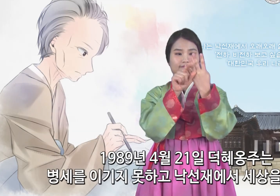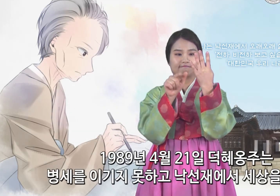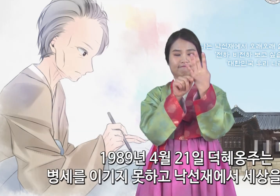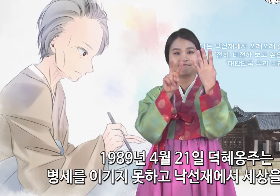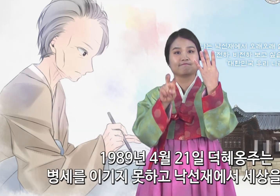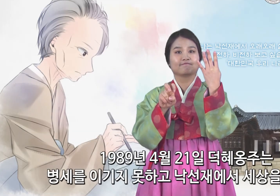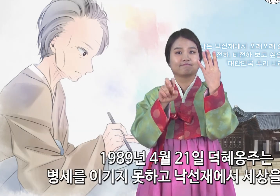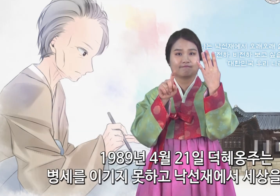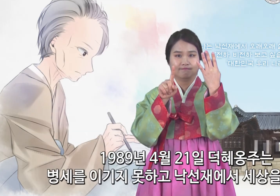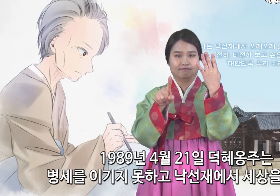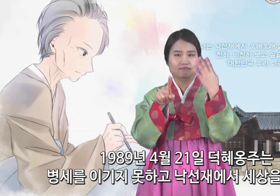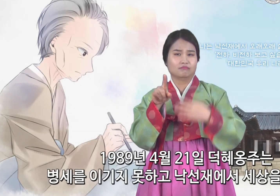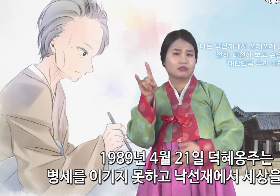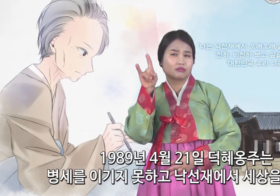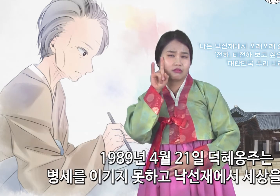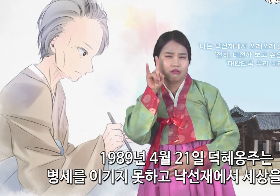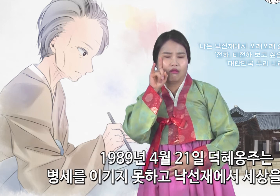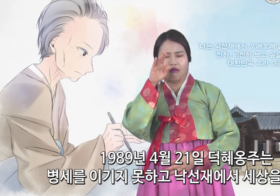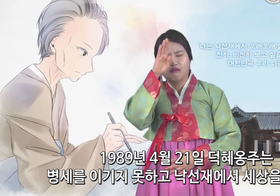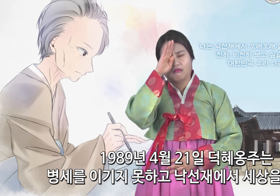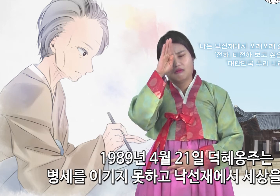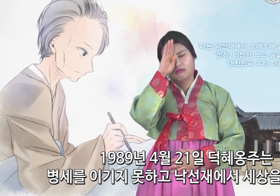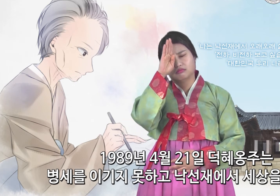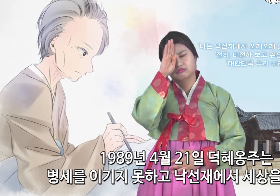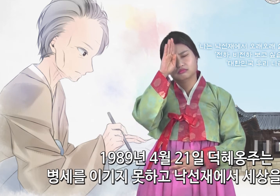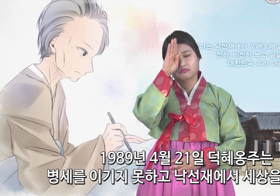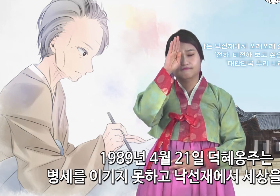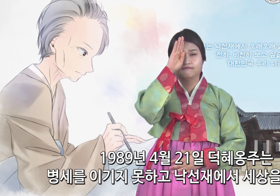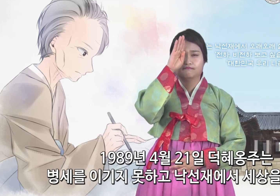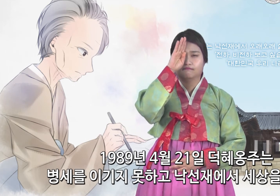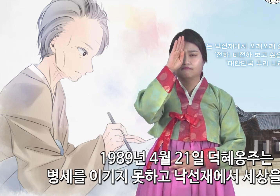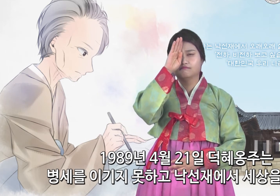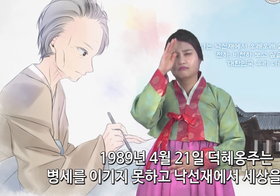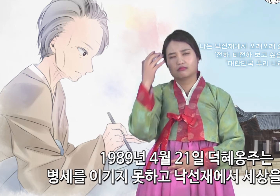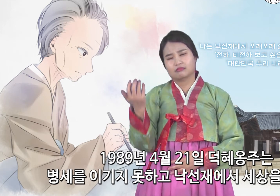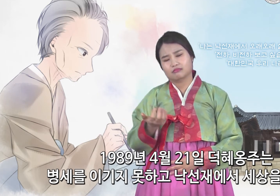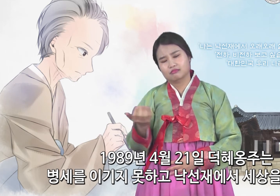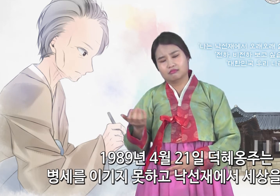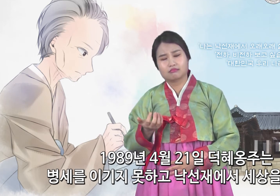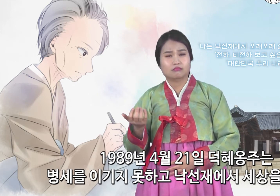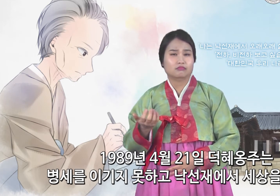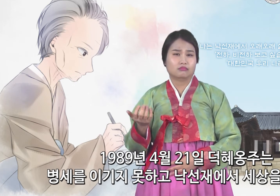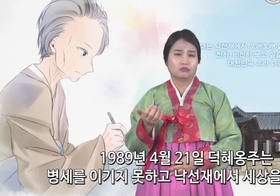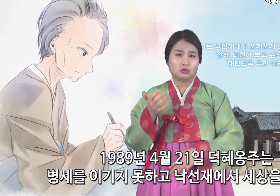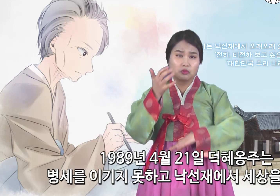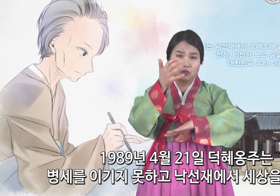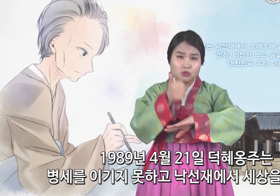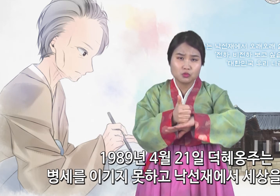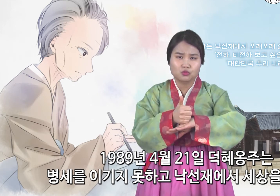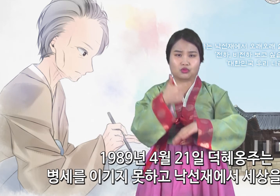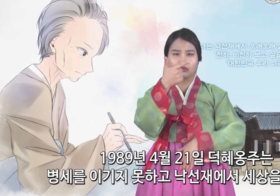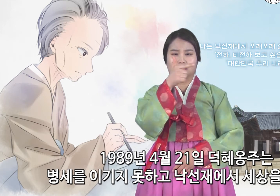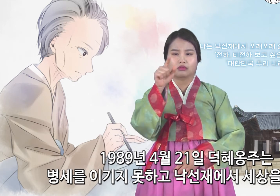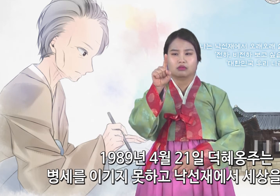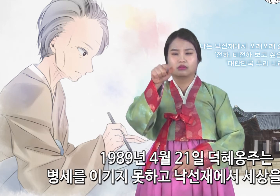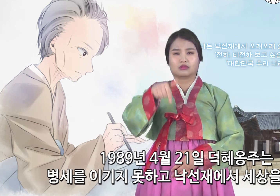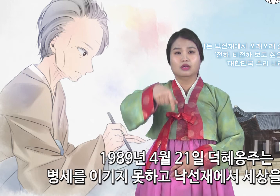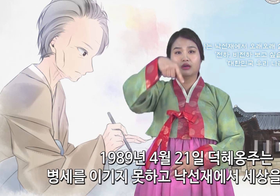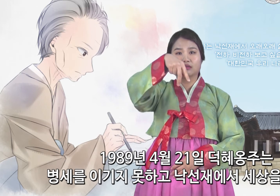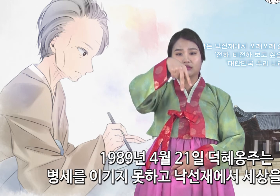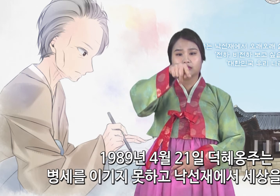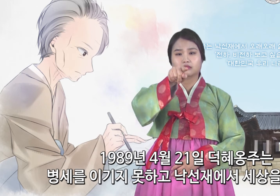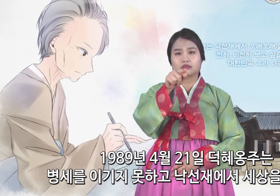1989년 4월 21일 덕혜 옹주는 병세를 이기지 못하고 낙선제에서